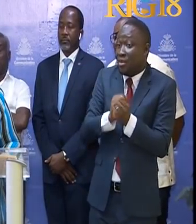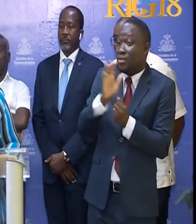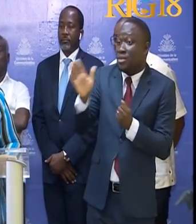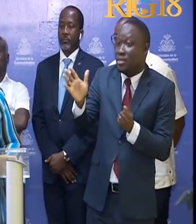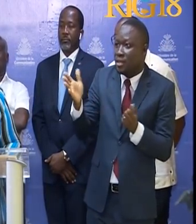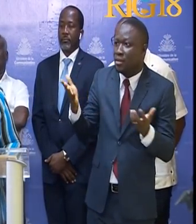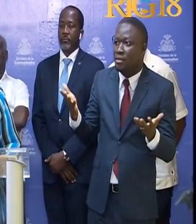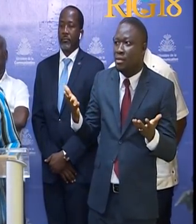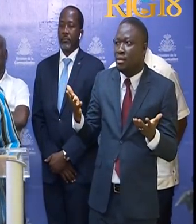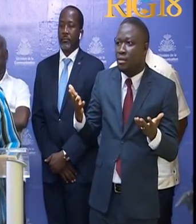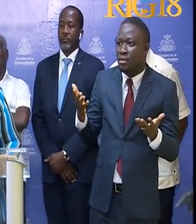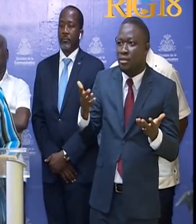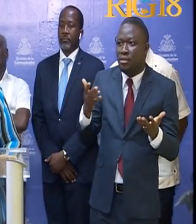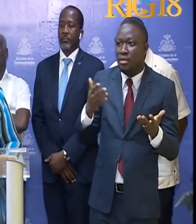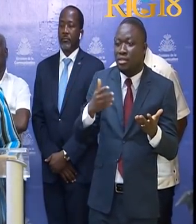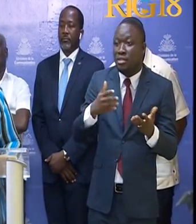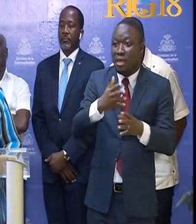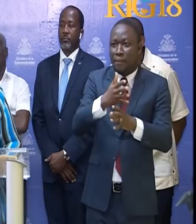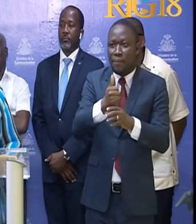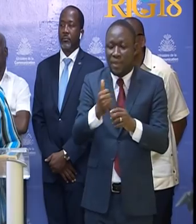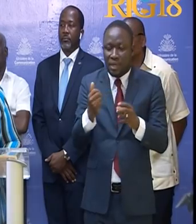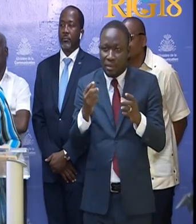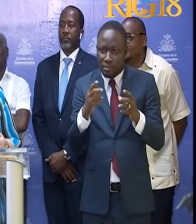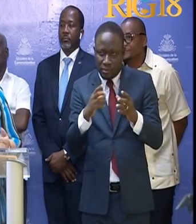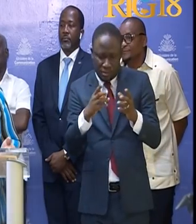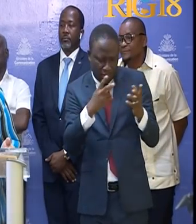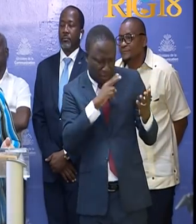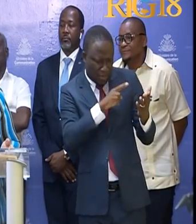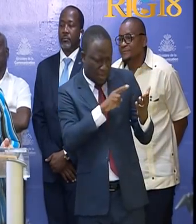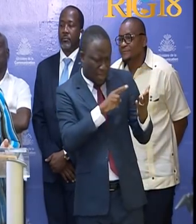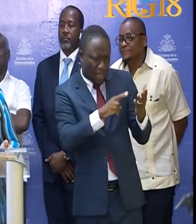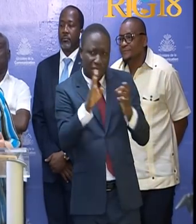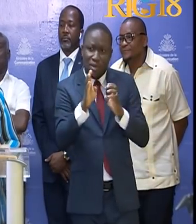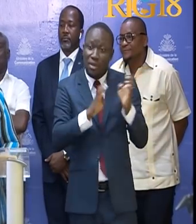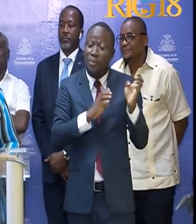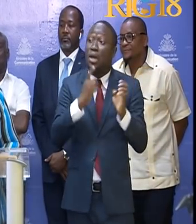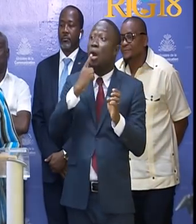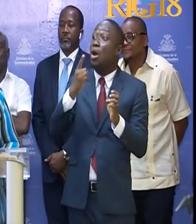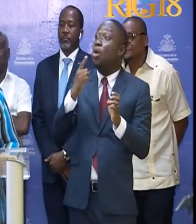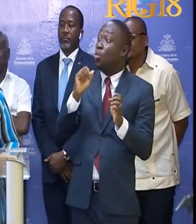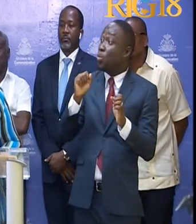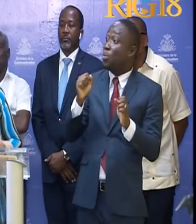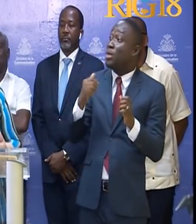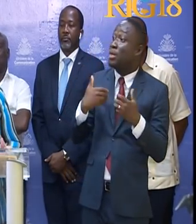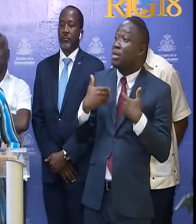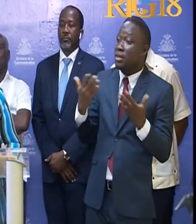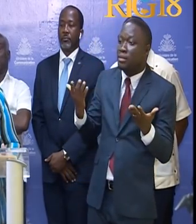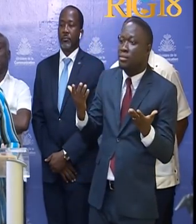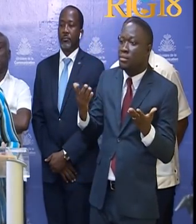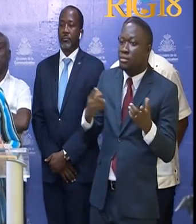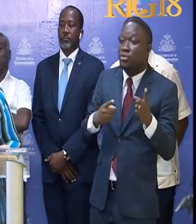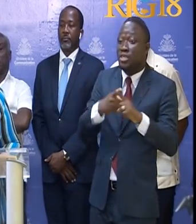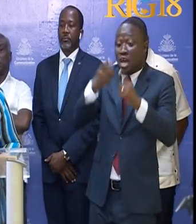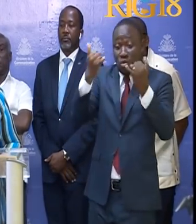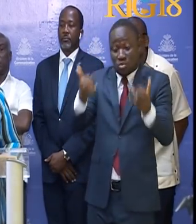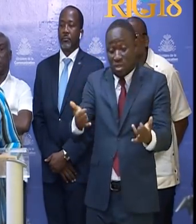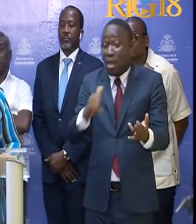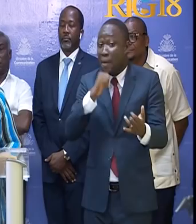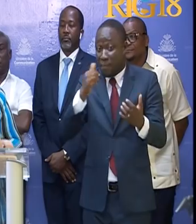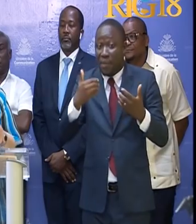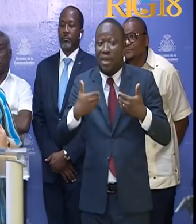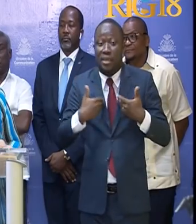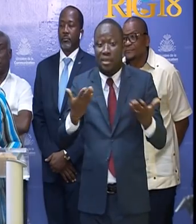dans définition de cas yo n'a prend test là et nous capable retourner pour nous dire que nous gon cas suspect que li négatif ou bien le